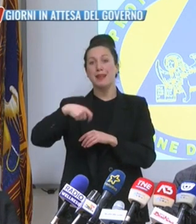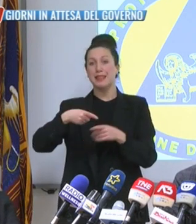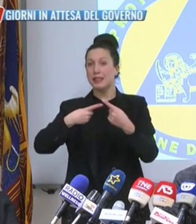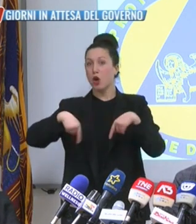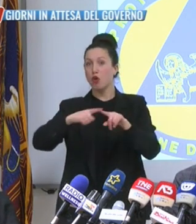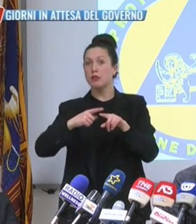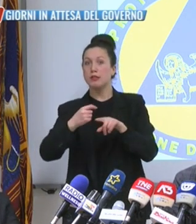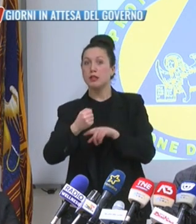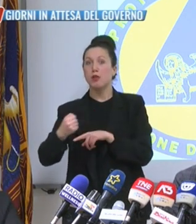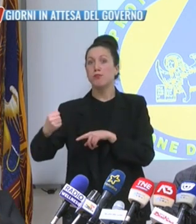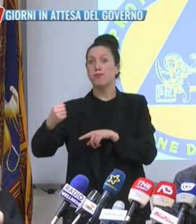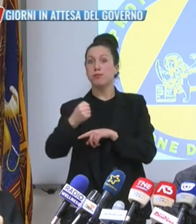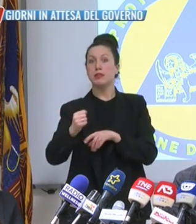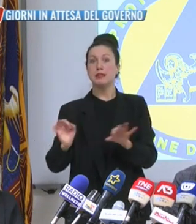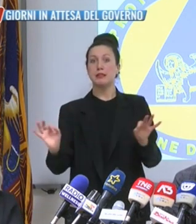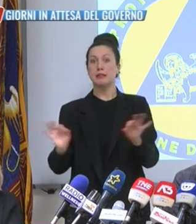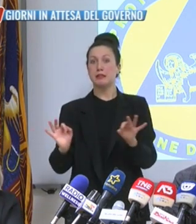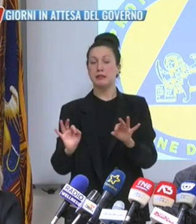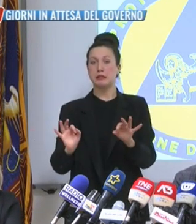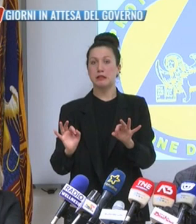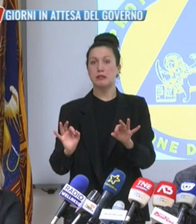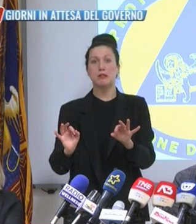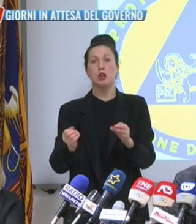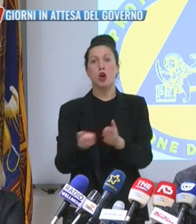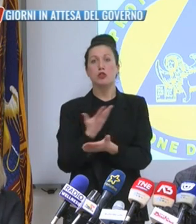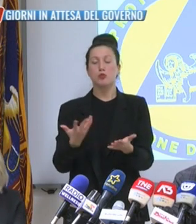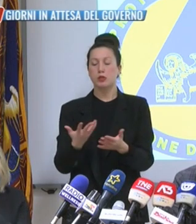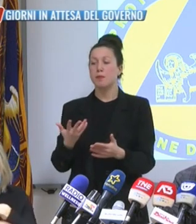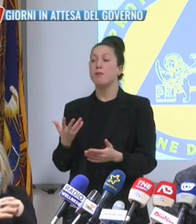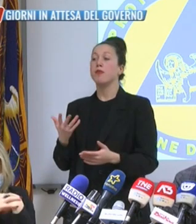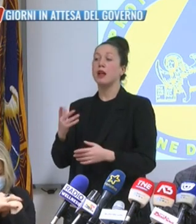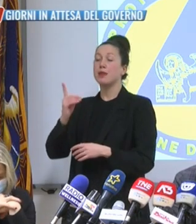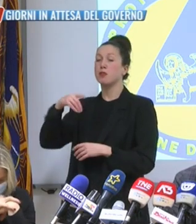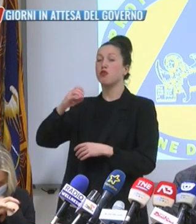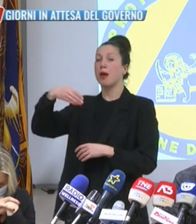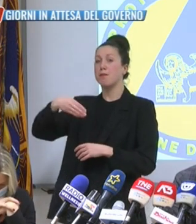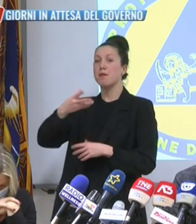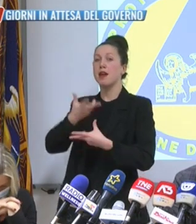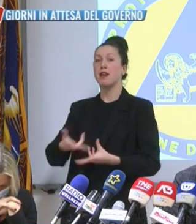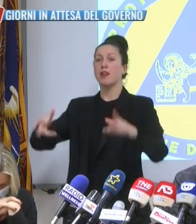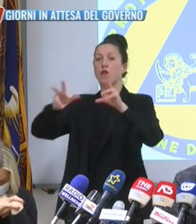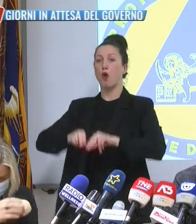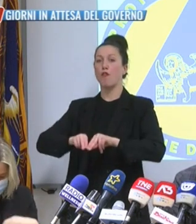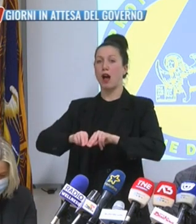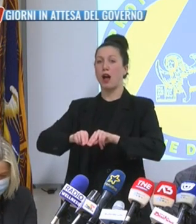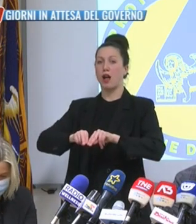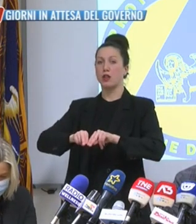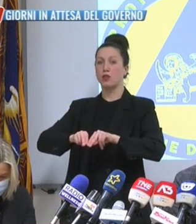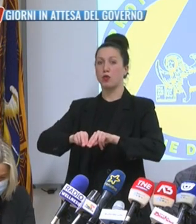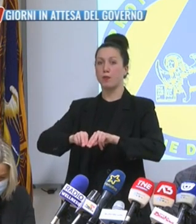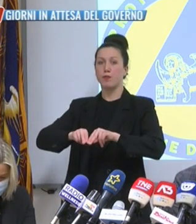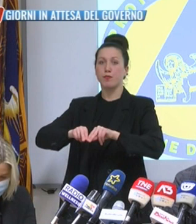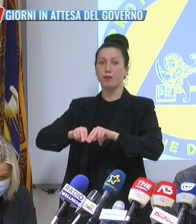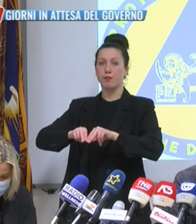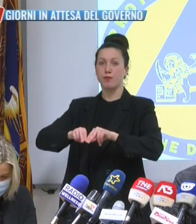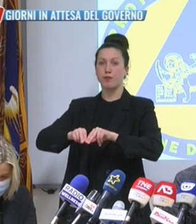che verrà rinnovato automaticamente? Verrà rinnovato dal governo in carica per un semplice motivo. Non so se